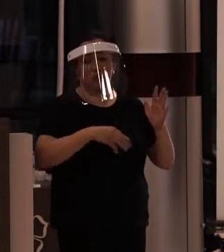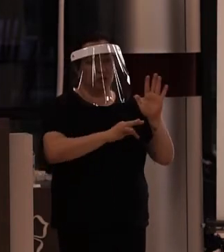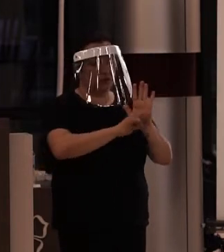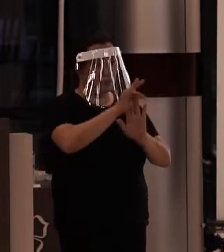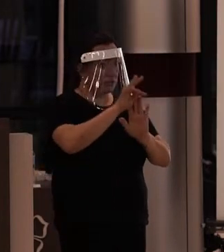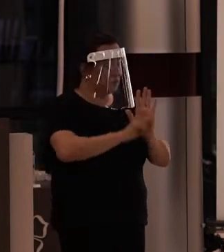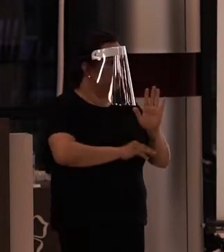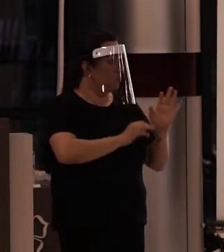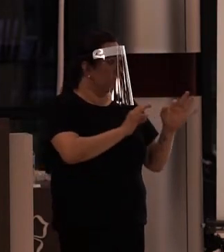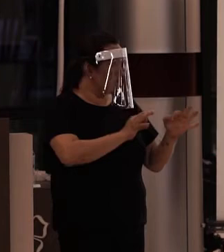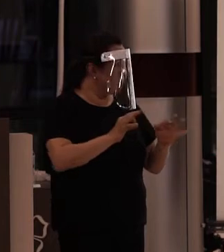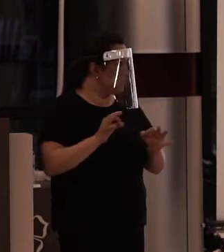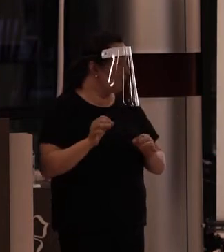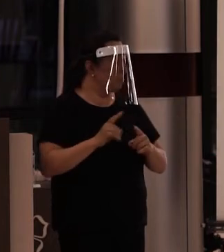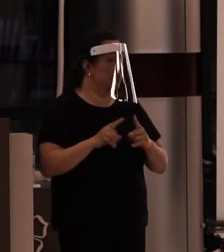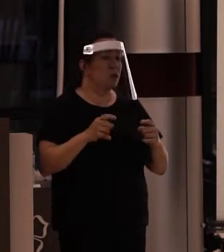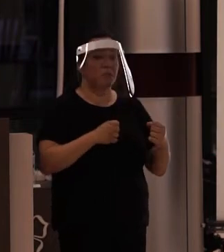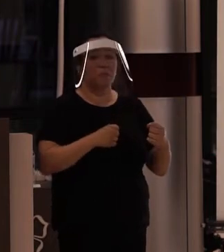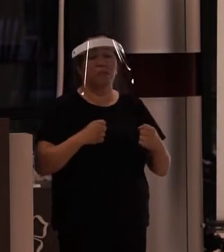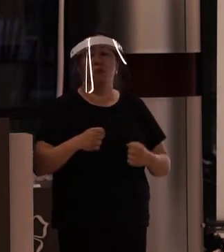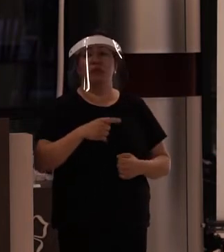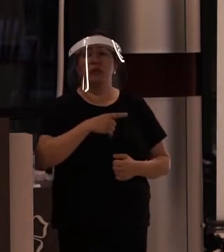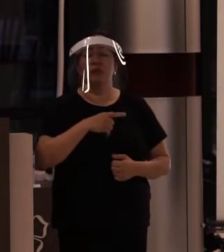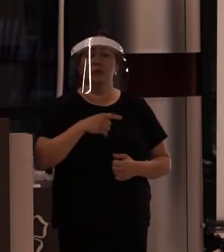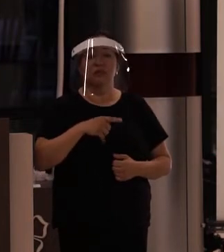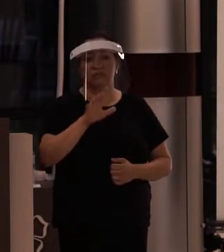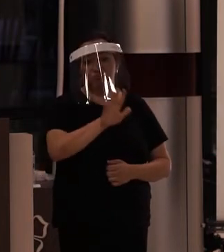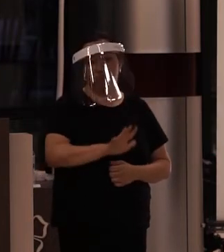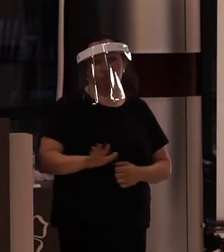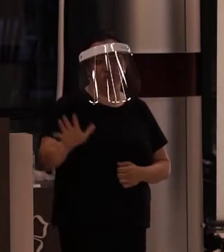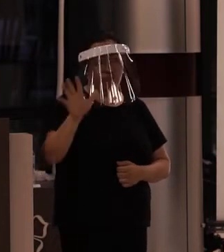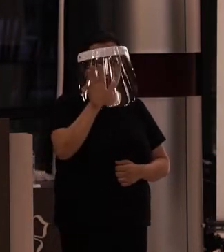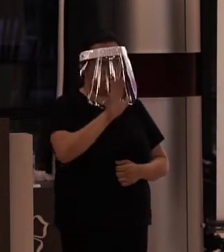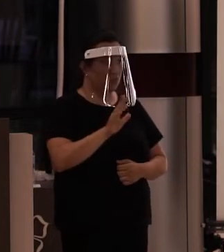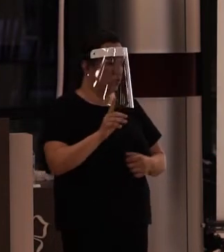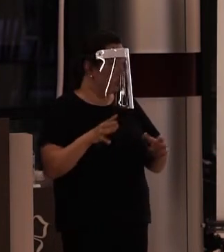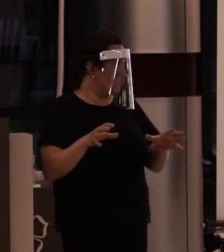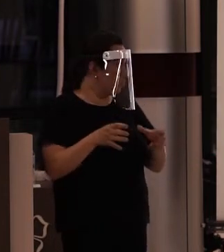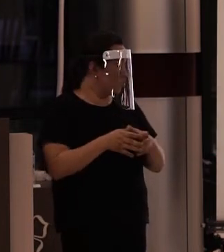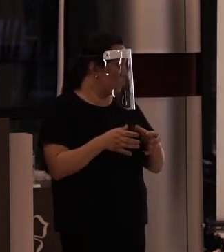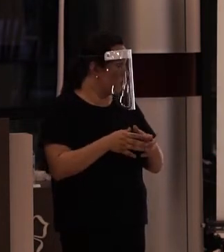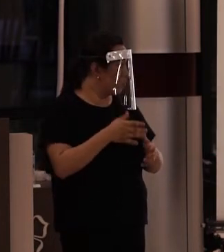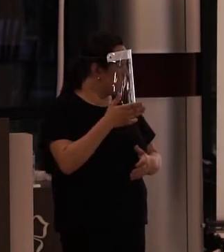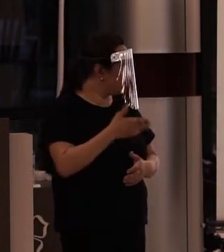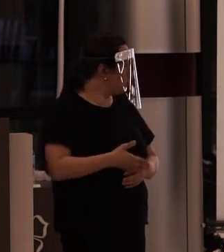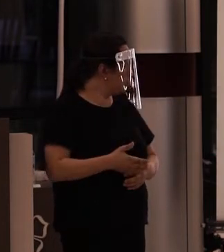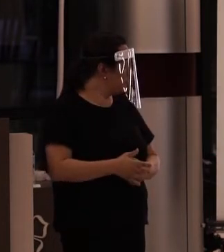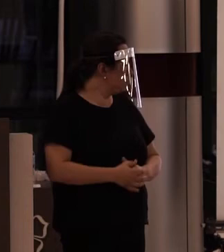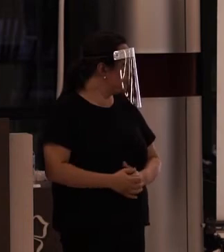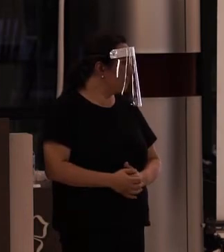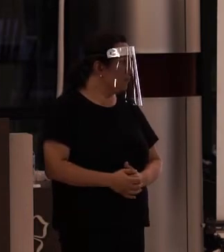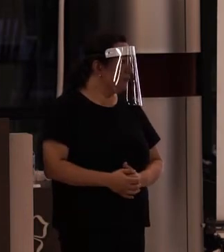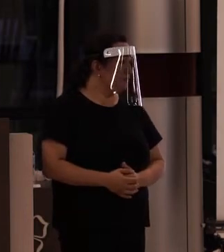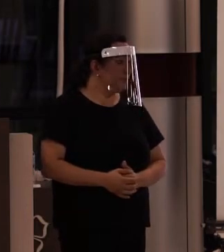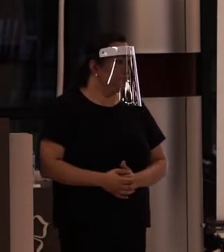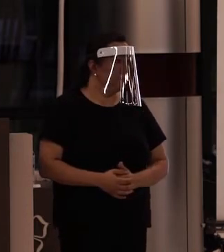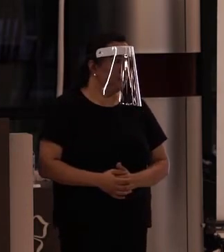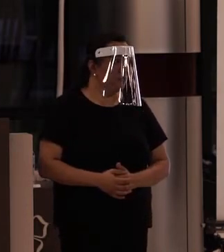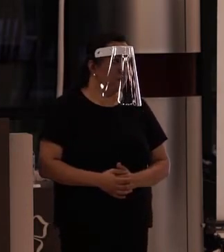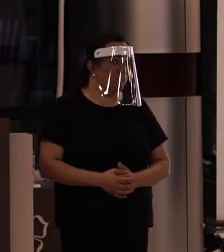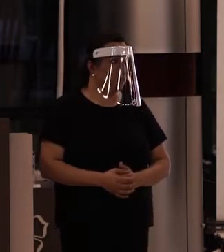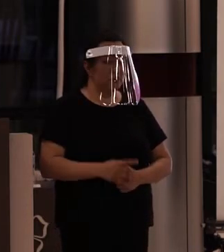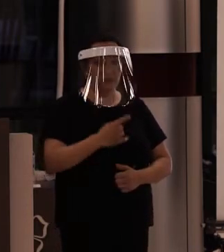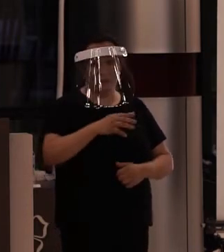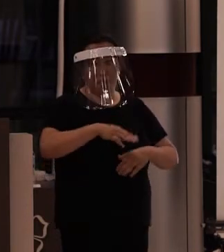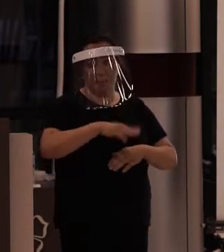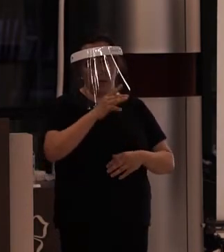temperatura correta, mas dá para a gente ter uma visão global de todo o conjunto de acionamento. E aqui mais